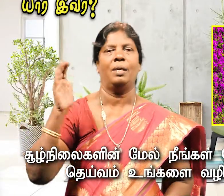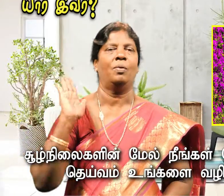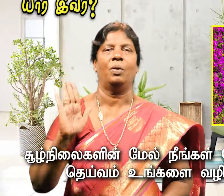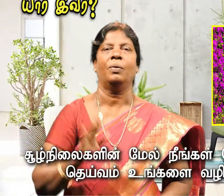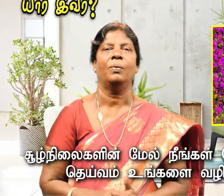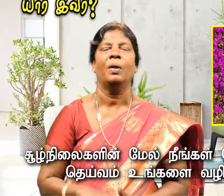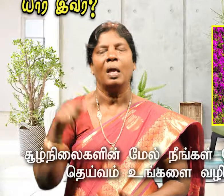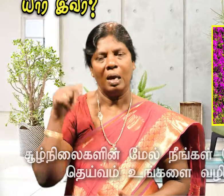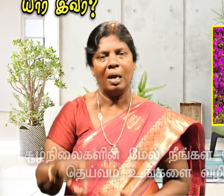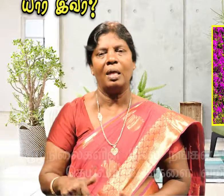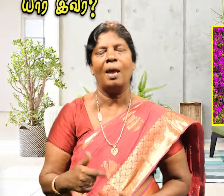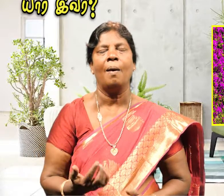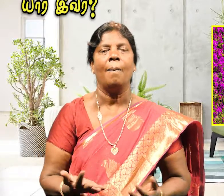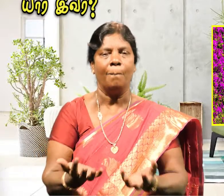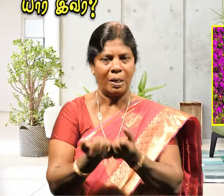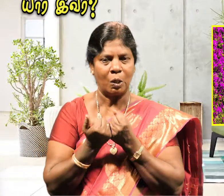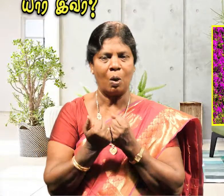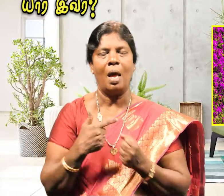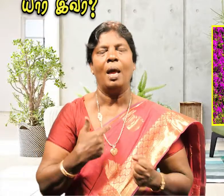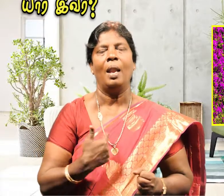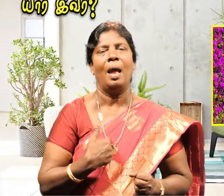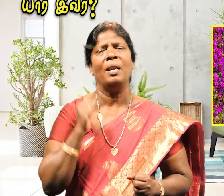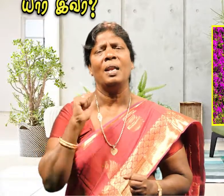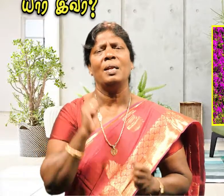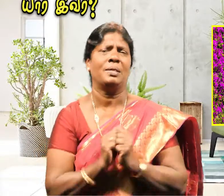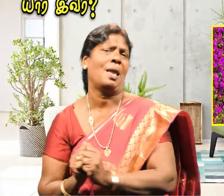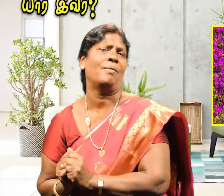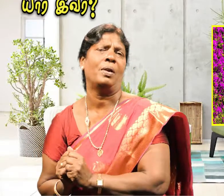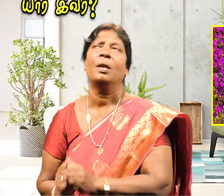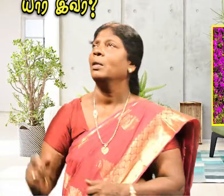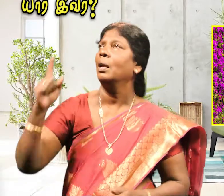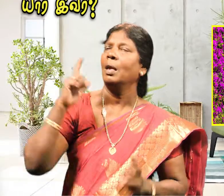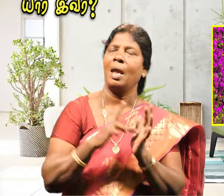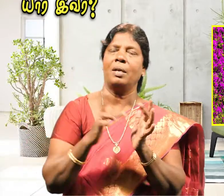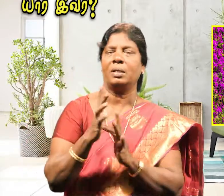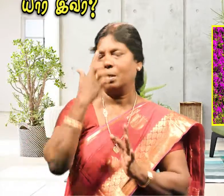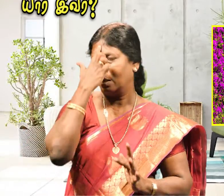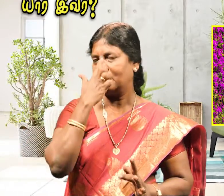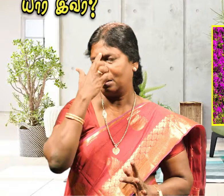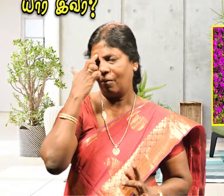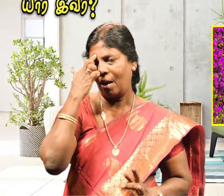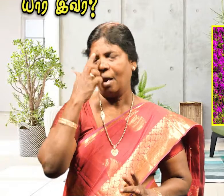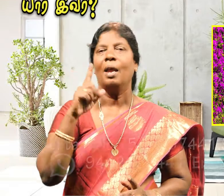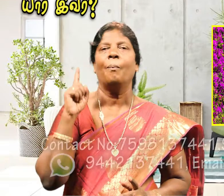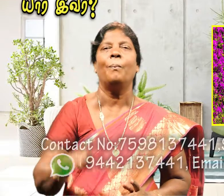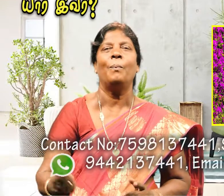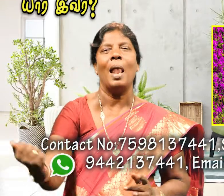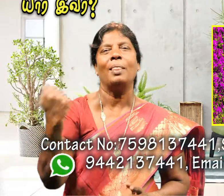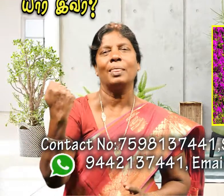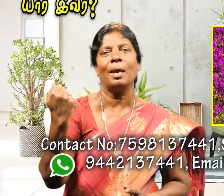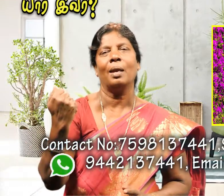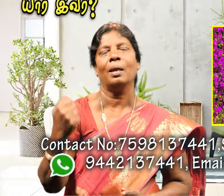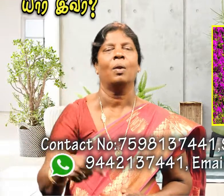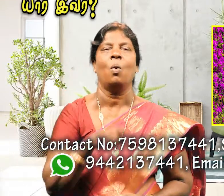வெற்றி உண்டு. இதை அனுபவிப்பதற்கு நீங்கள் என்ன செய்ய வேண்டும்? ஆண்டவராகிய இயேசு கிறிஸ்து